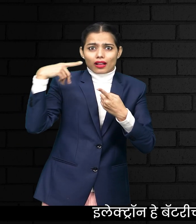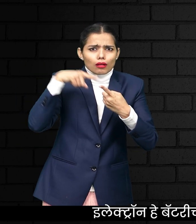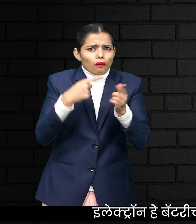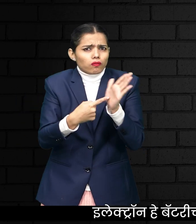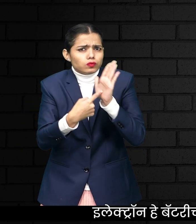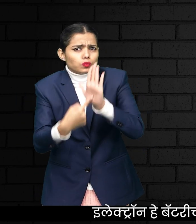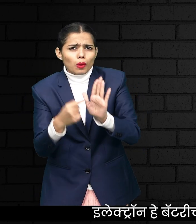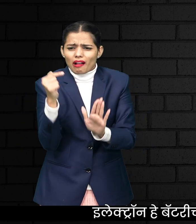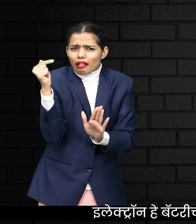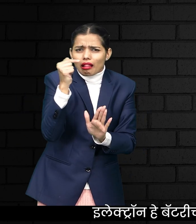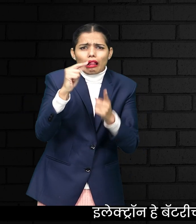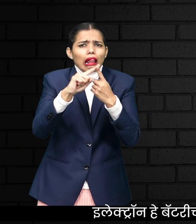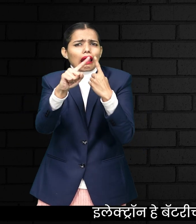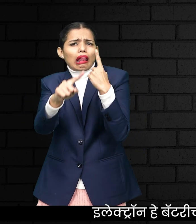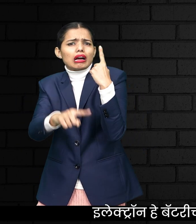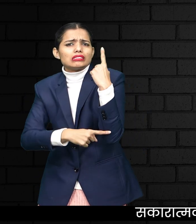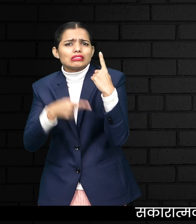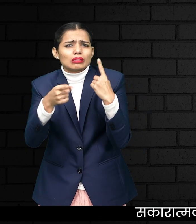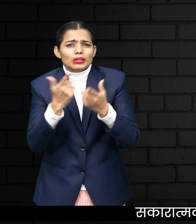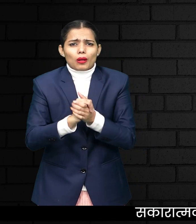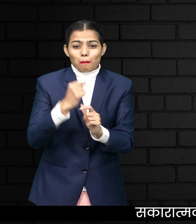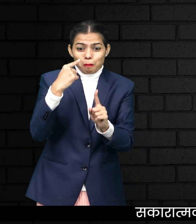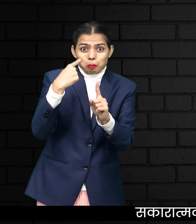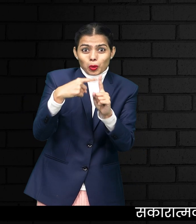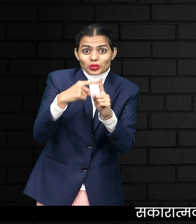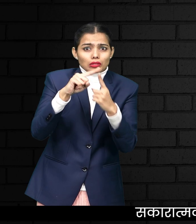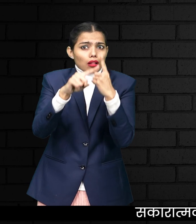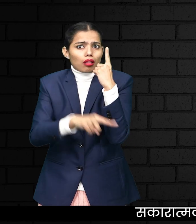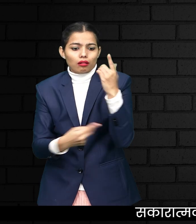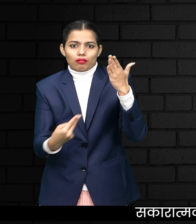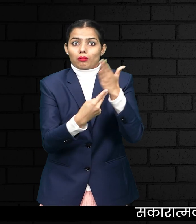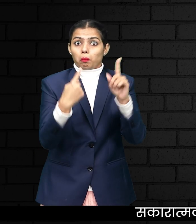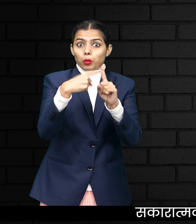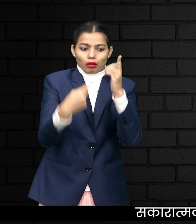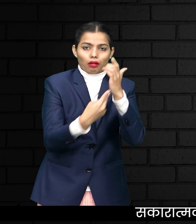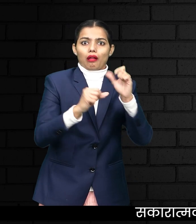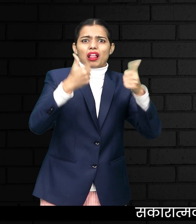इलेक्ट्रॉन हे बॅटरीच्या नकारात्मक टोकापासून सकारात्मक टोकाकडे वाहतात.